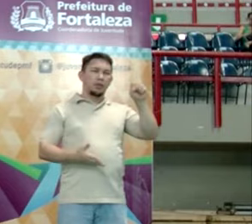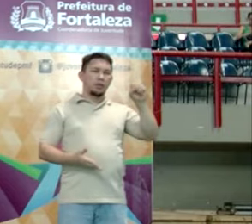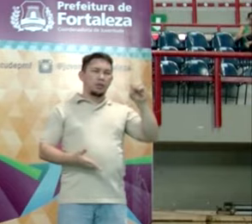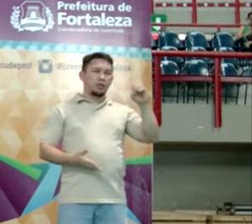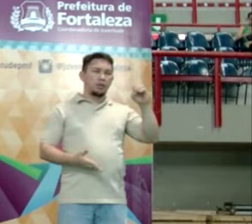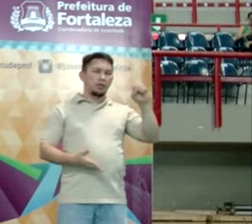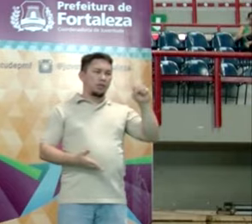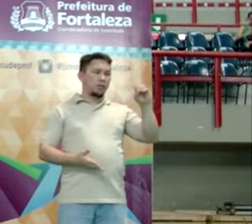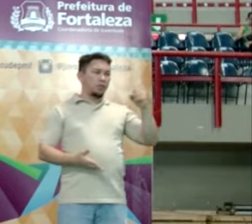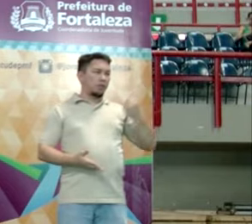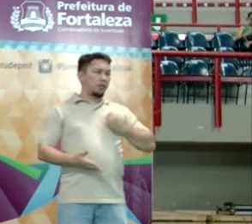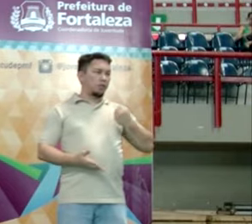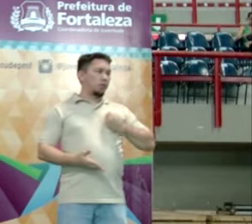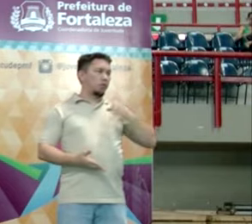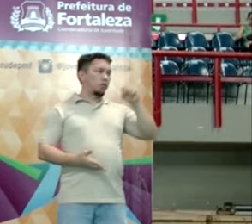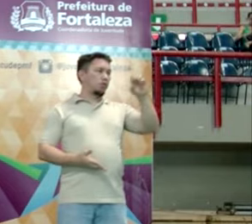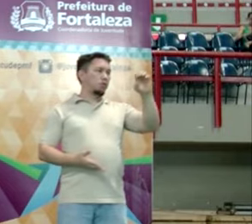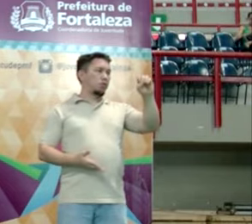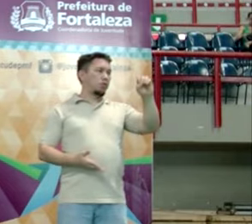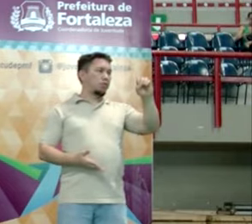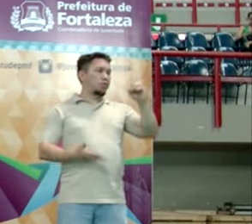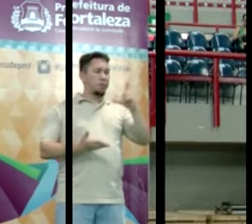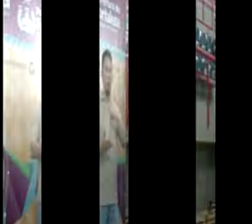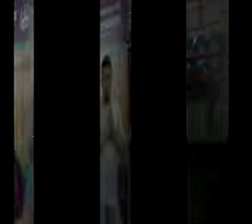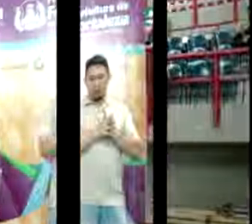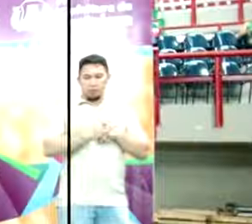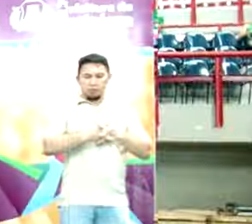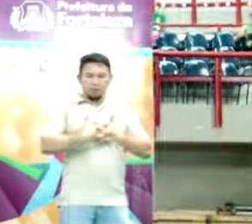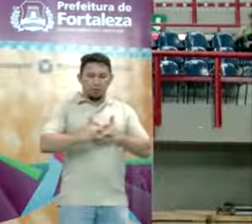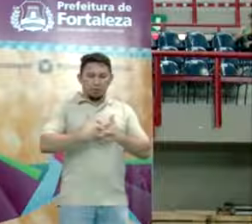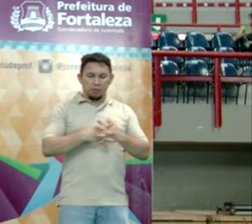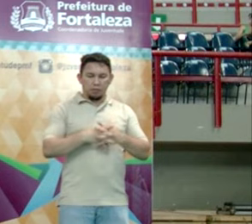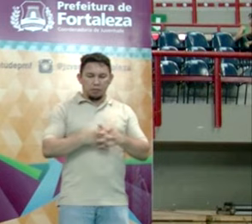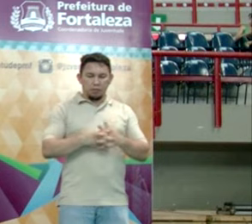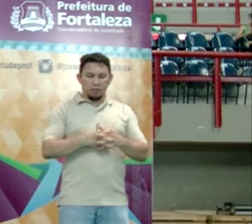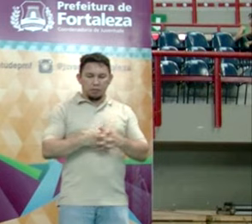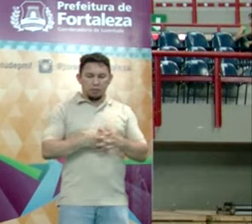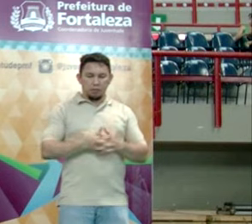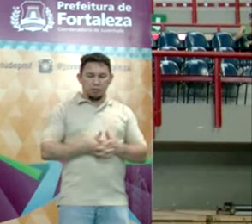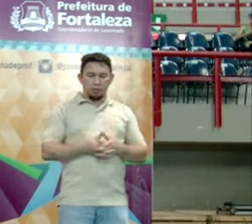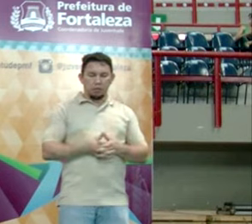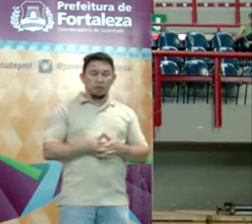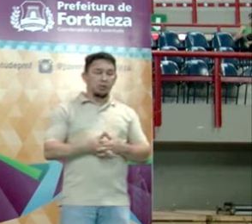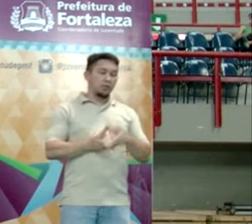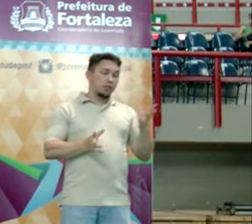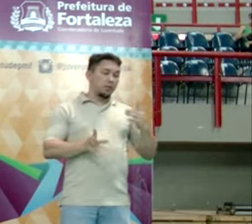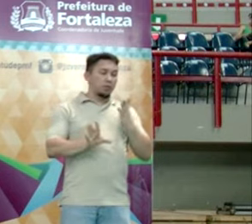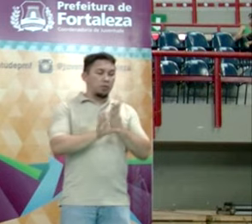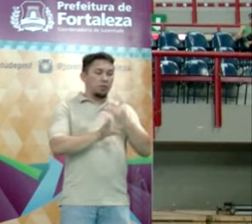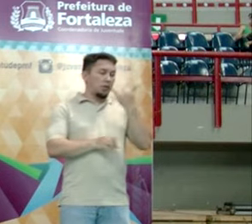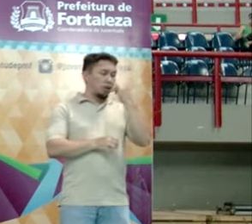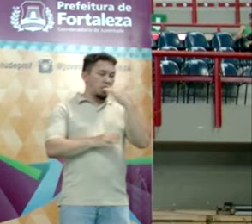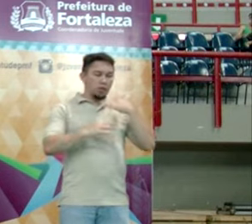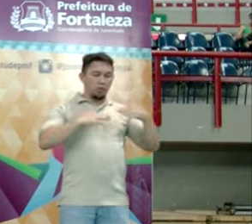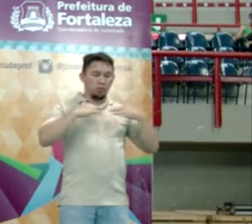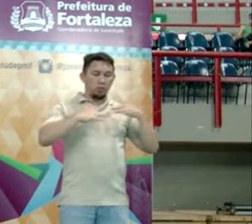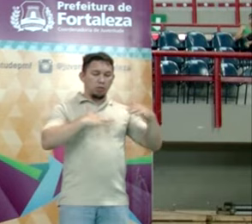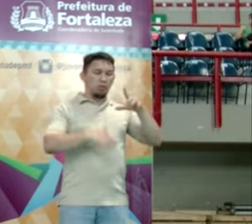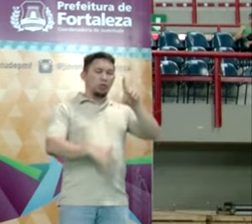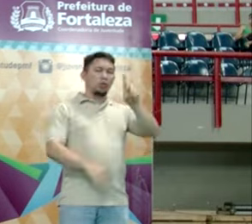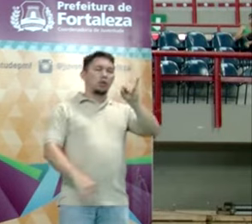80, tem outra questãozinha de eletrodinâmica. Eu vou acelerar aqui, porque eletrodinâmica, gente, é uma